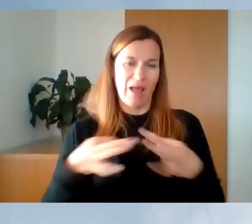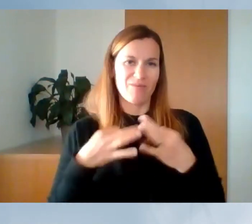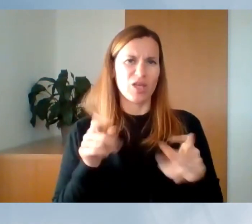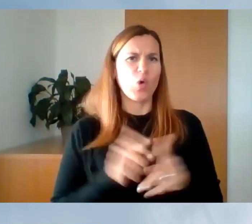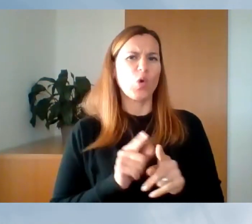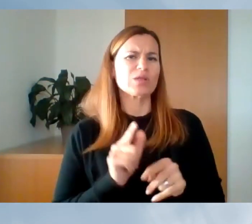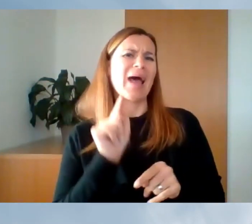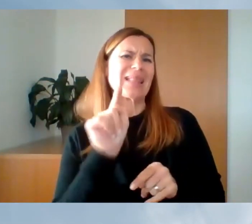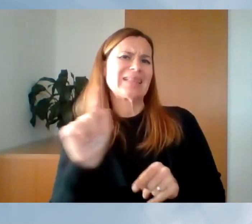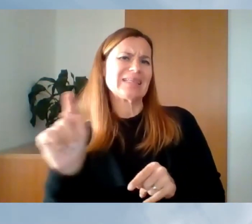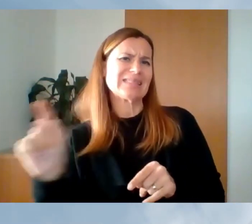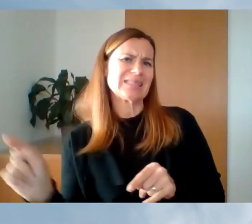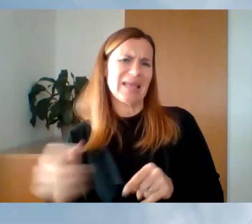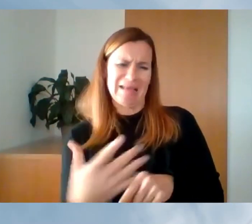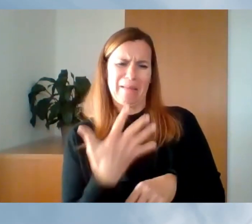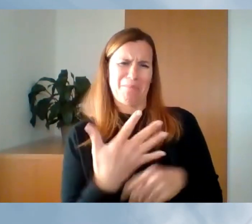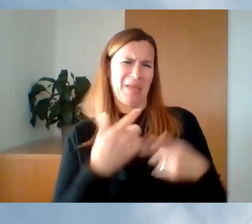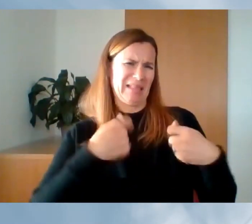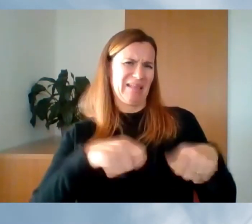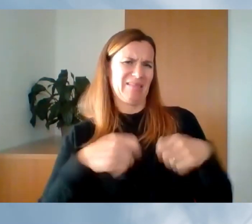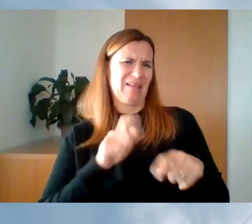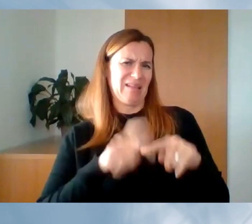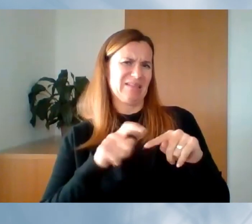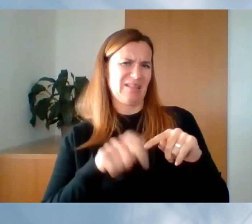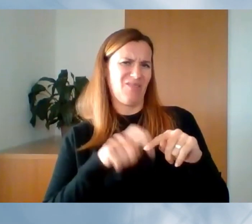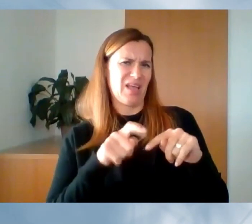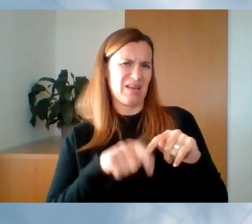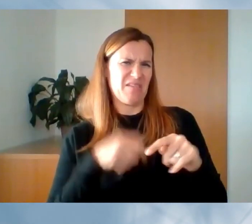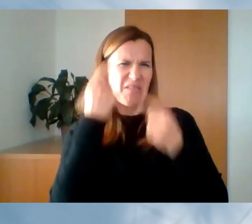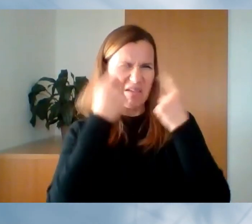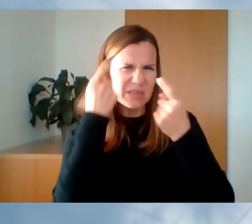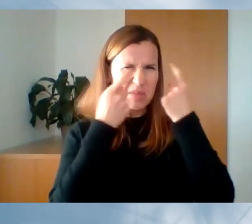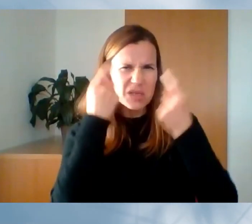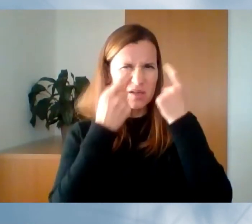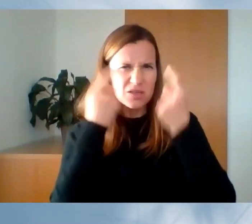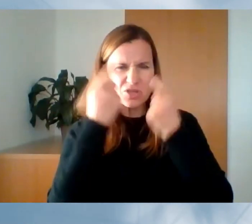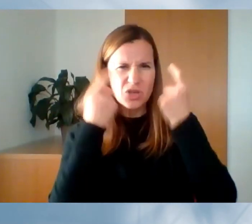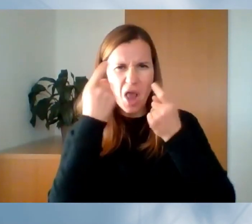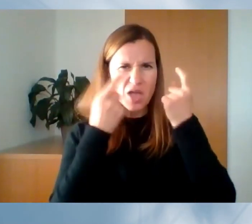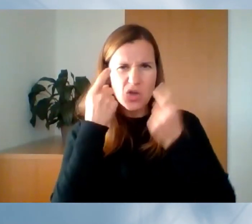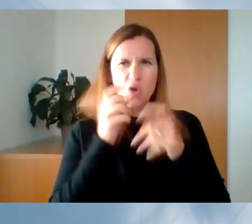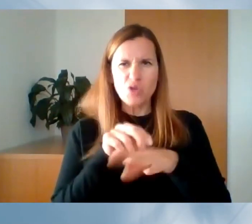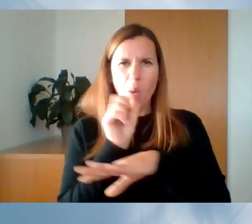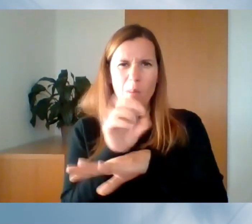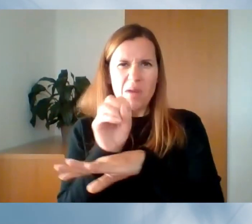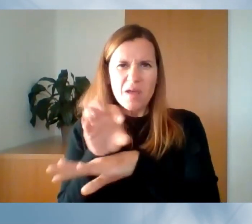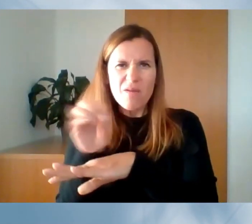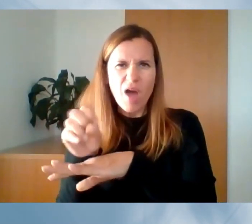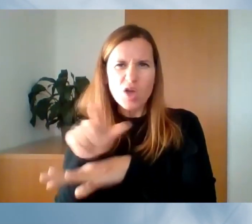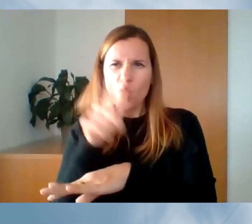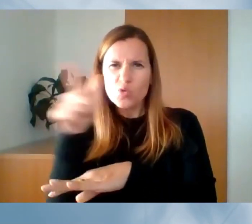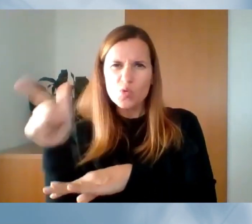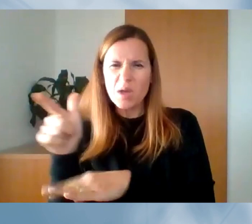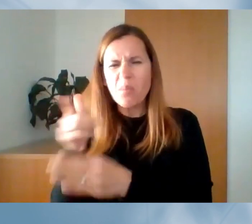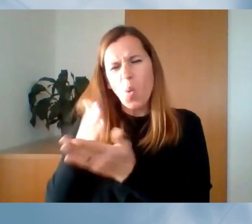zdravi, kot tisti, ki 5 gnilih stvari prežvekujejo in z njimi pitajo